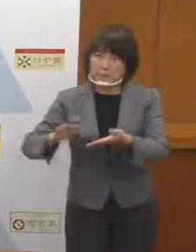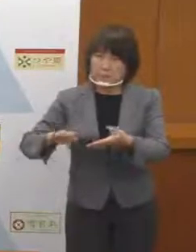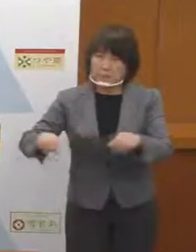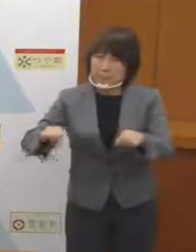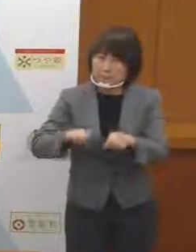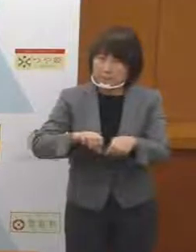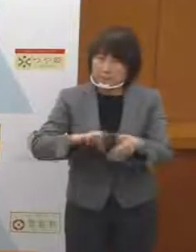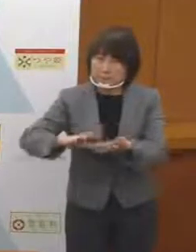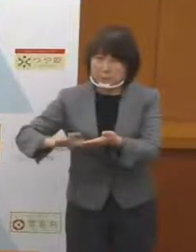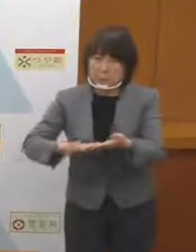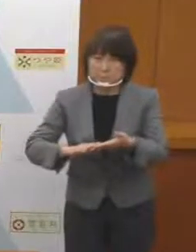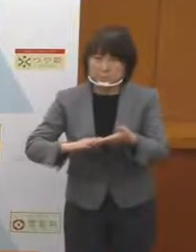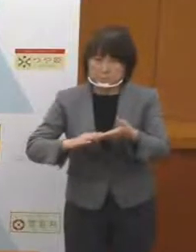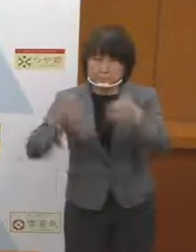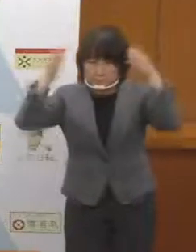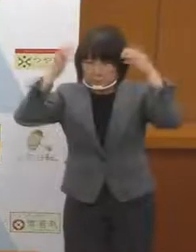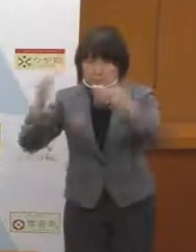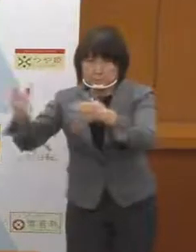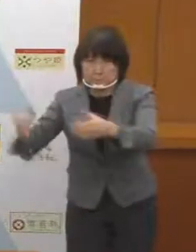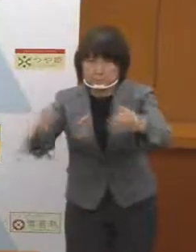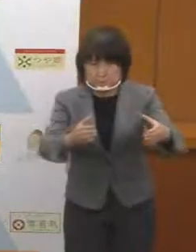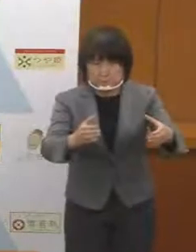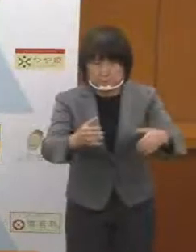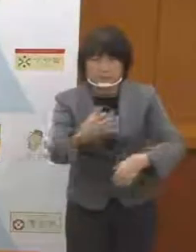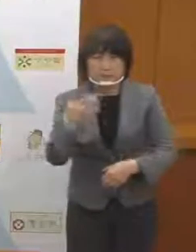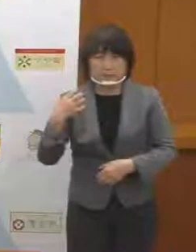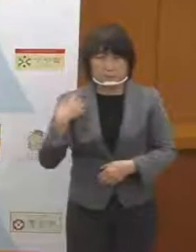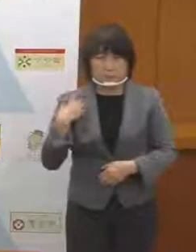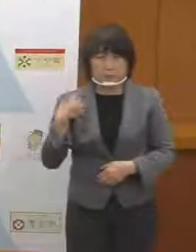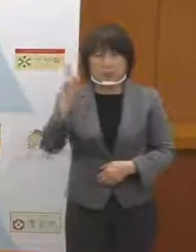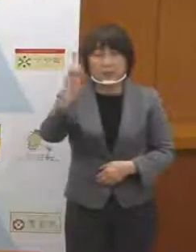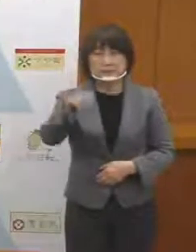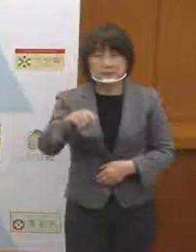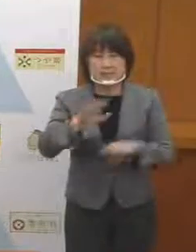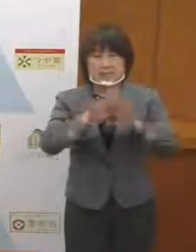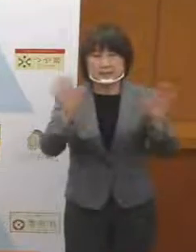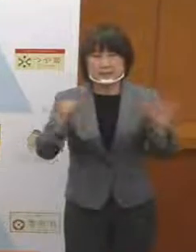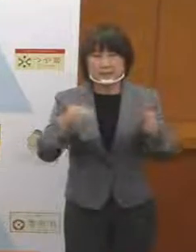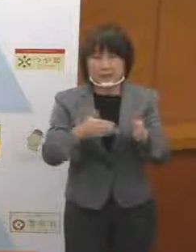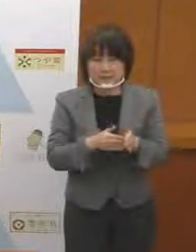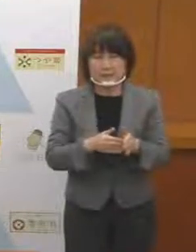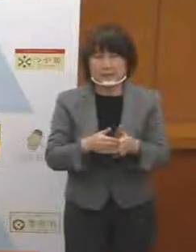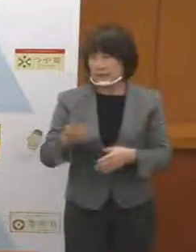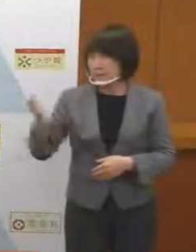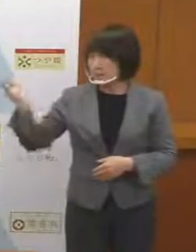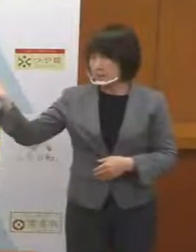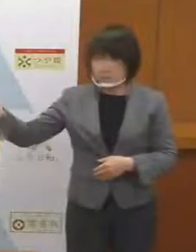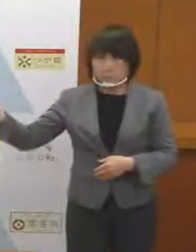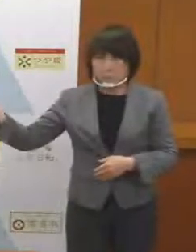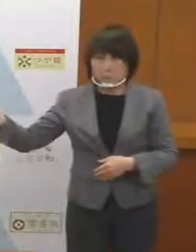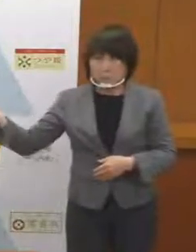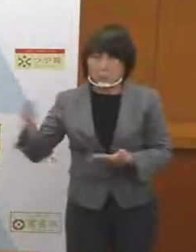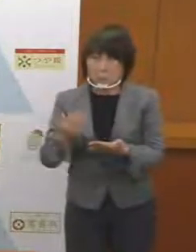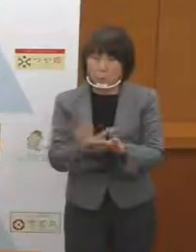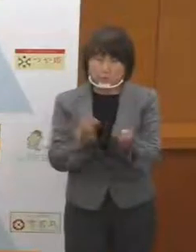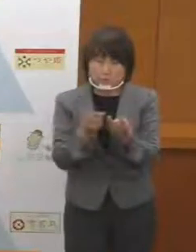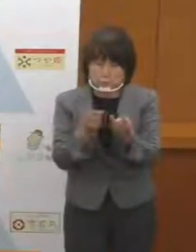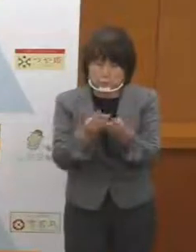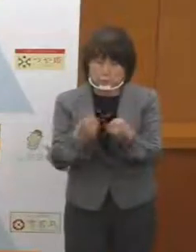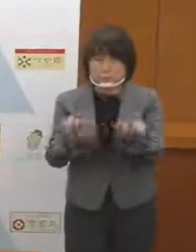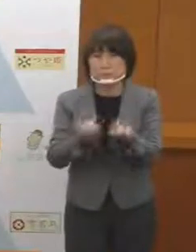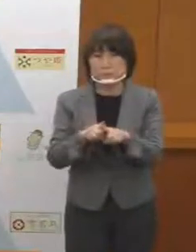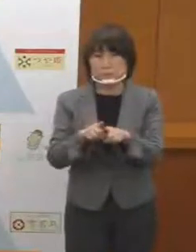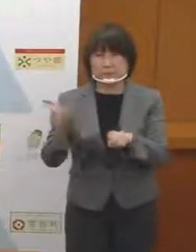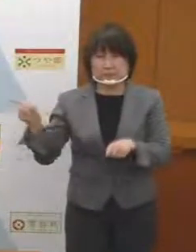の役割を担っています明日から大会諍いさまでこちらにありますカウントダウンボードととも